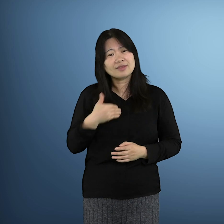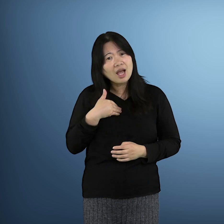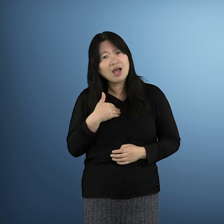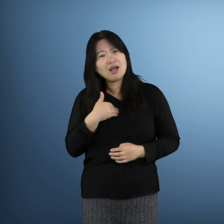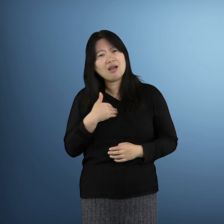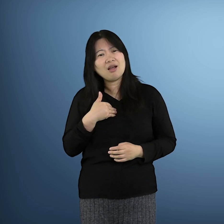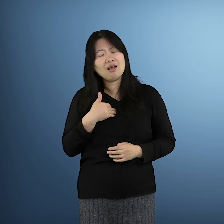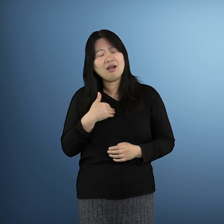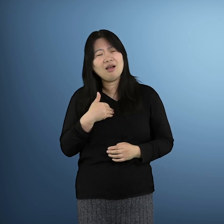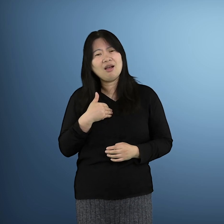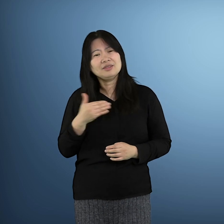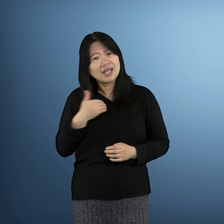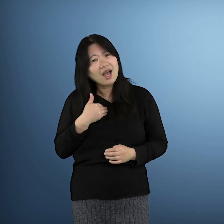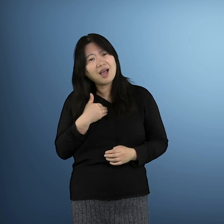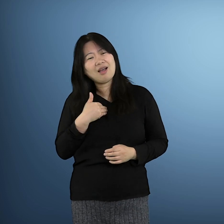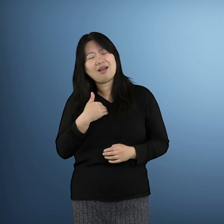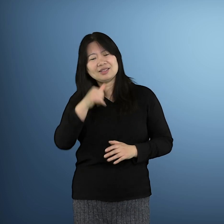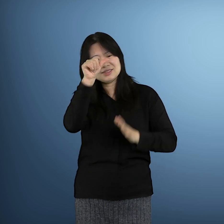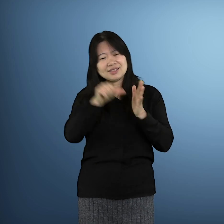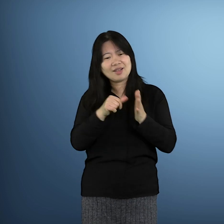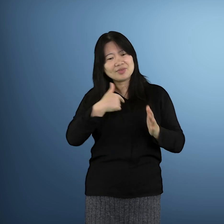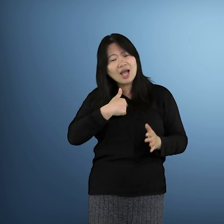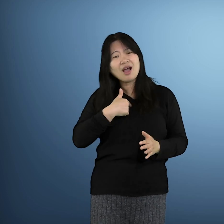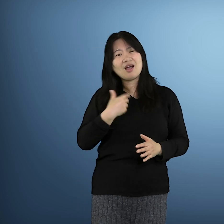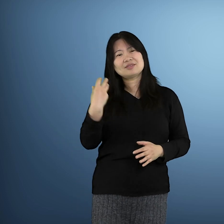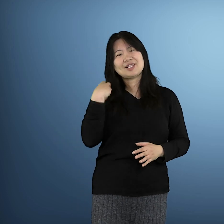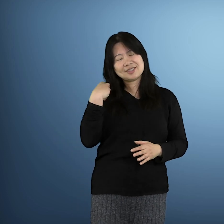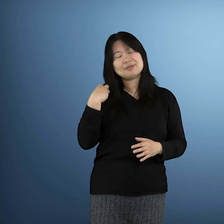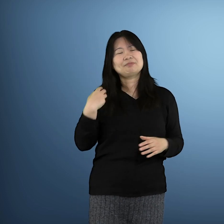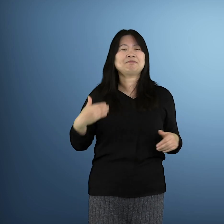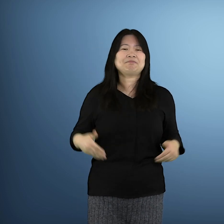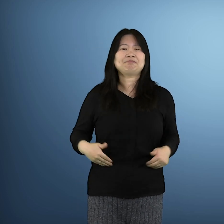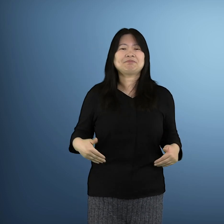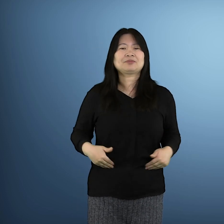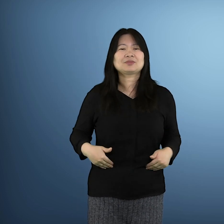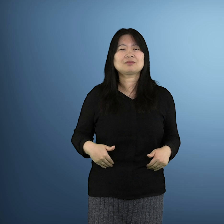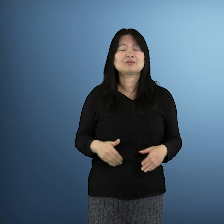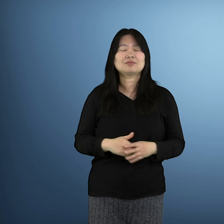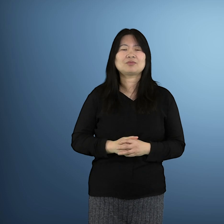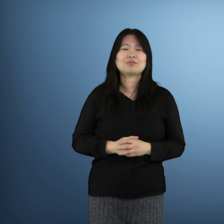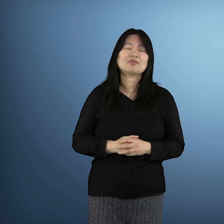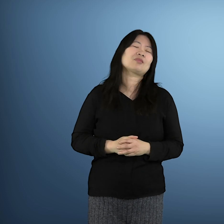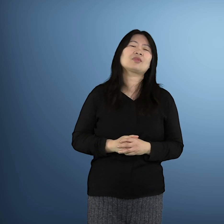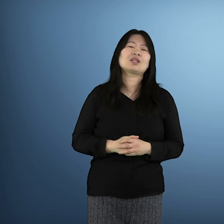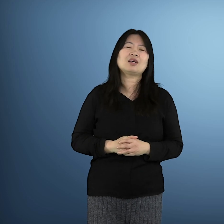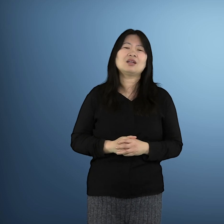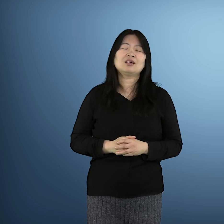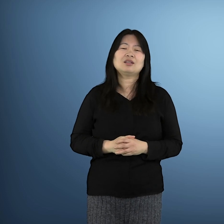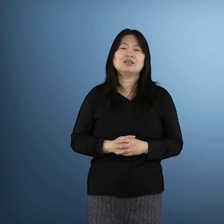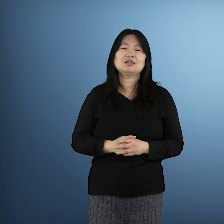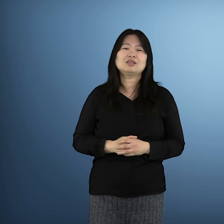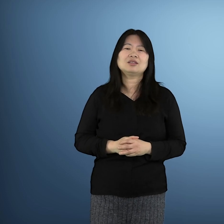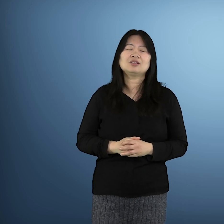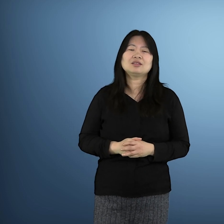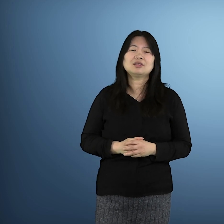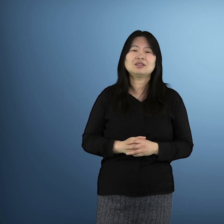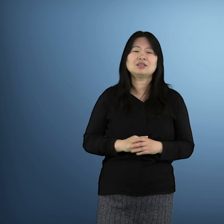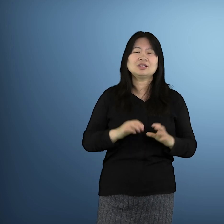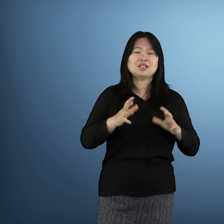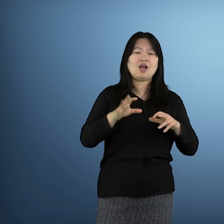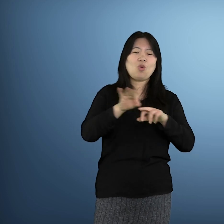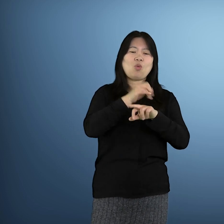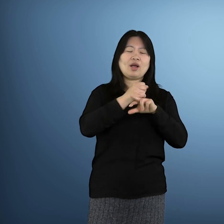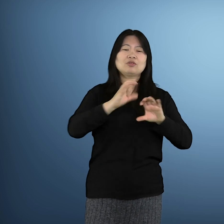내가 내 인생은 책임져야 된다. 이게 요지예요. 이게 제국과